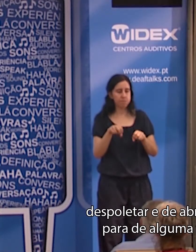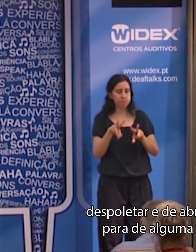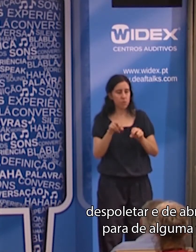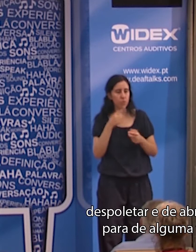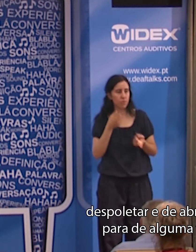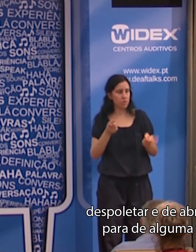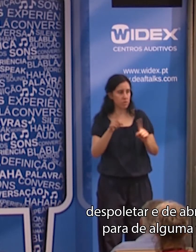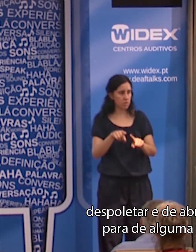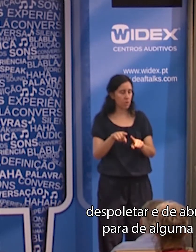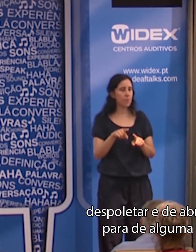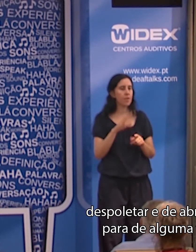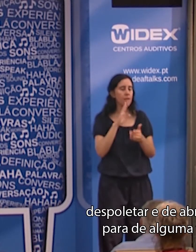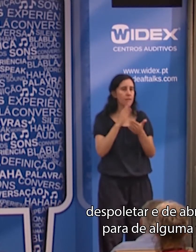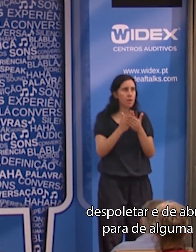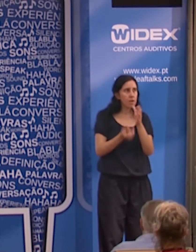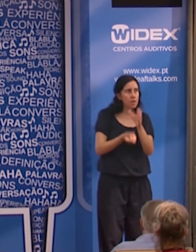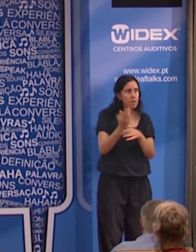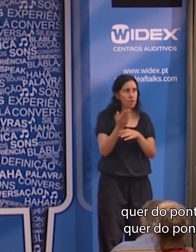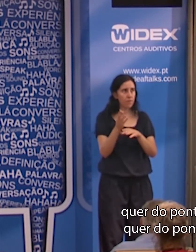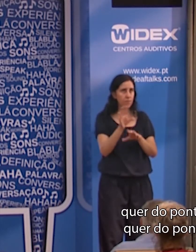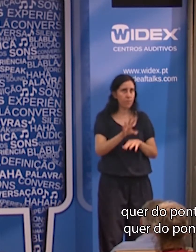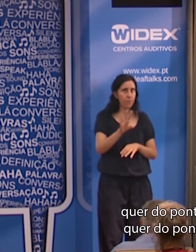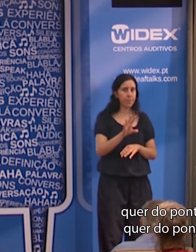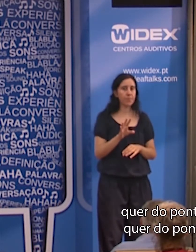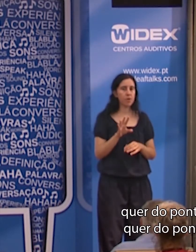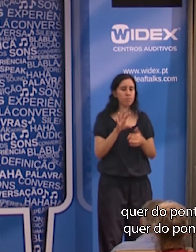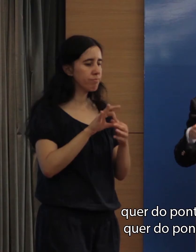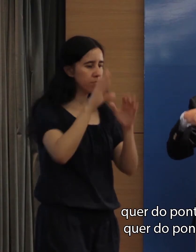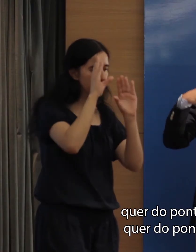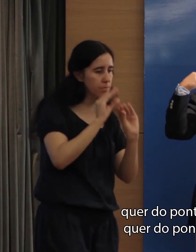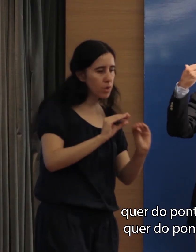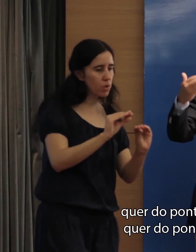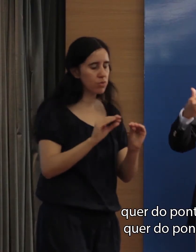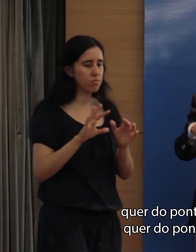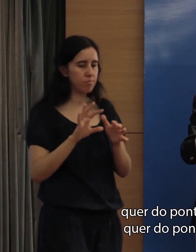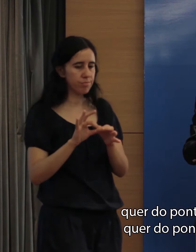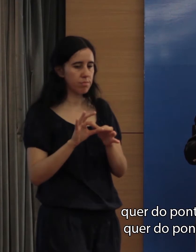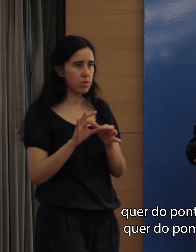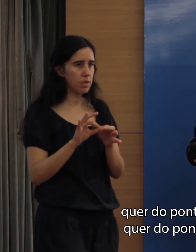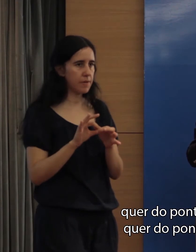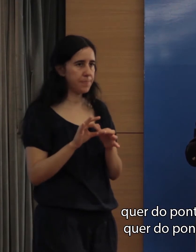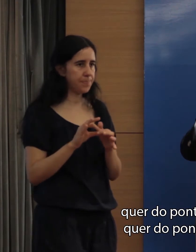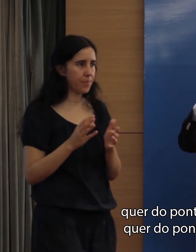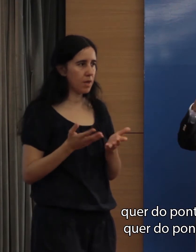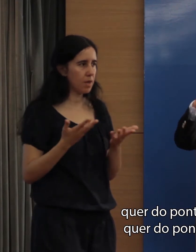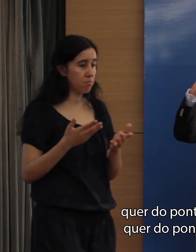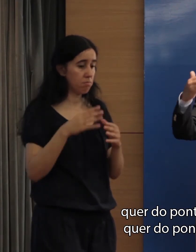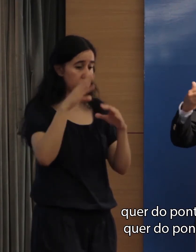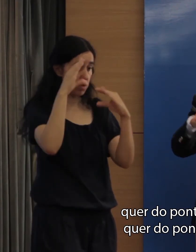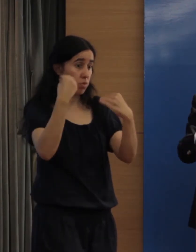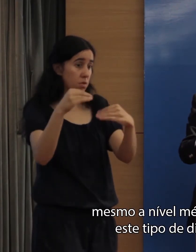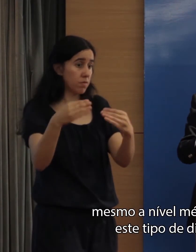alguma forma, criar uma estrutura, quer do ponto de vista pedagógico, quer do ponto de vista